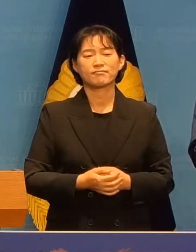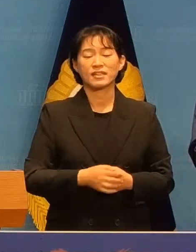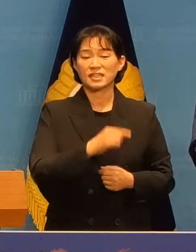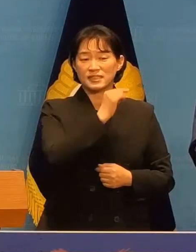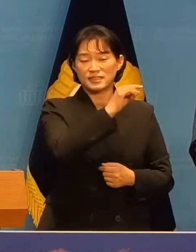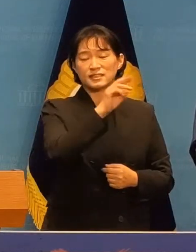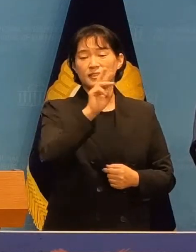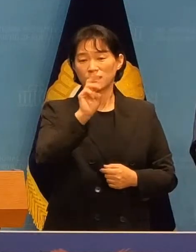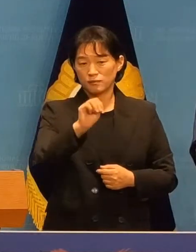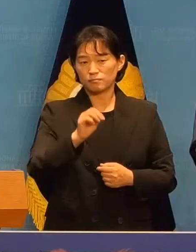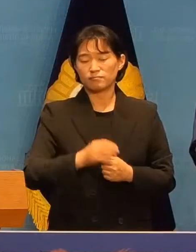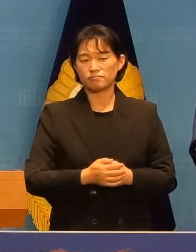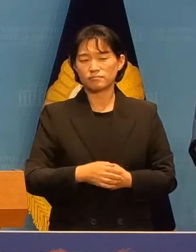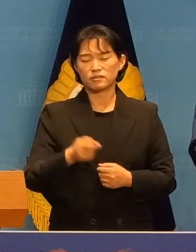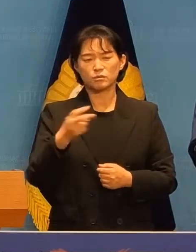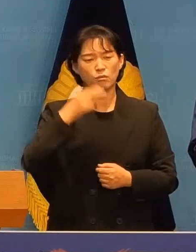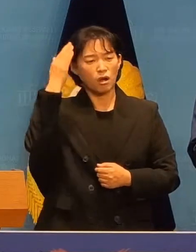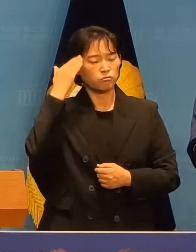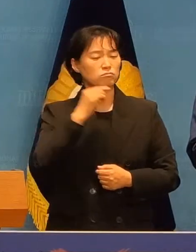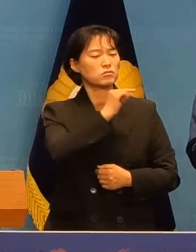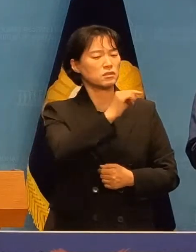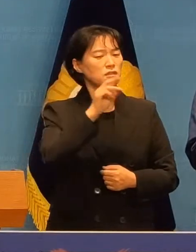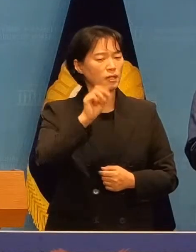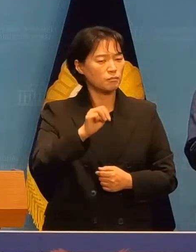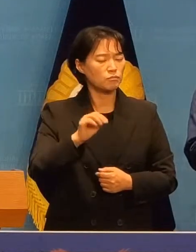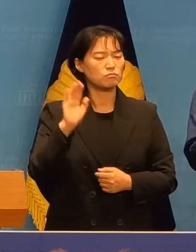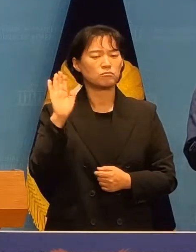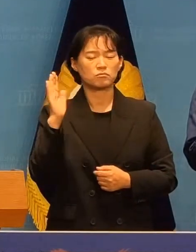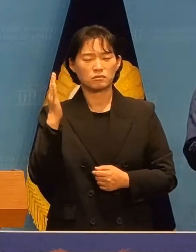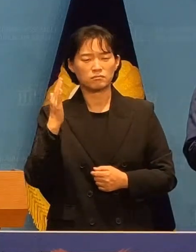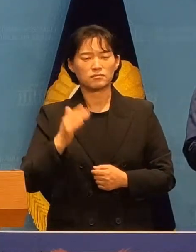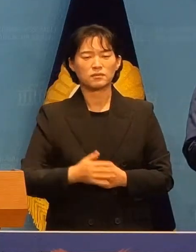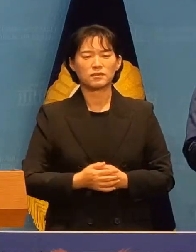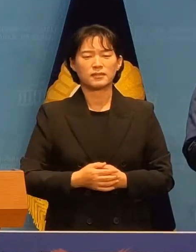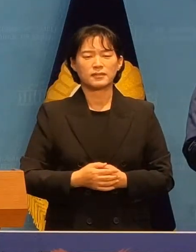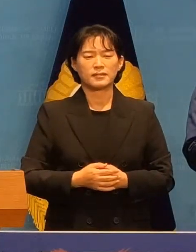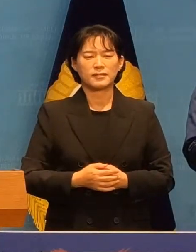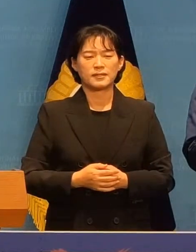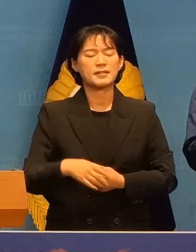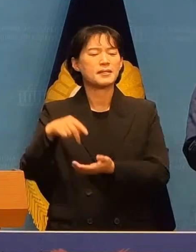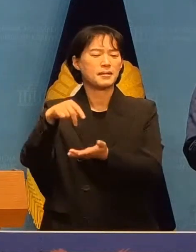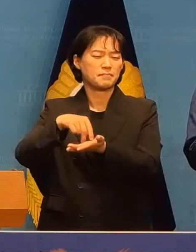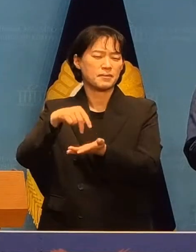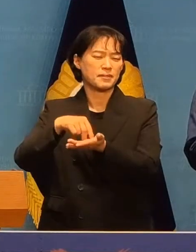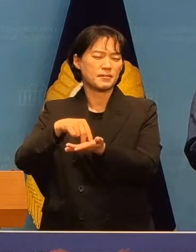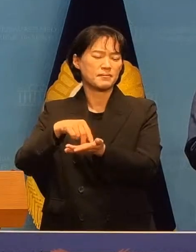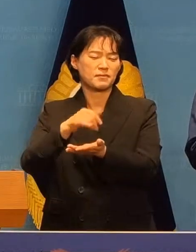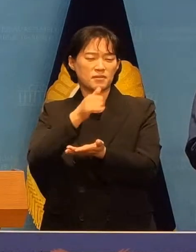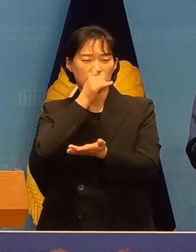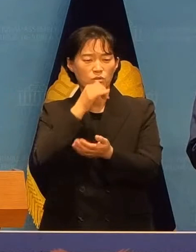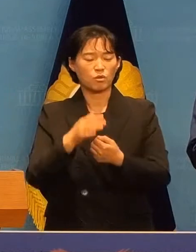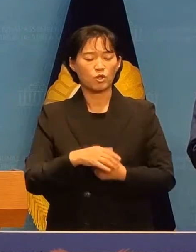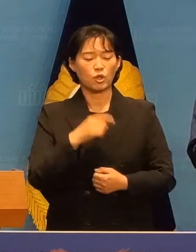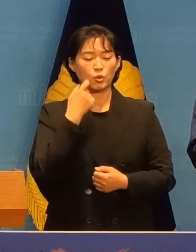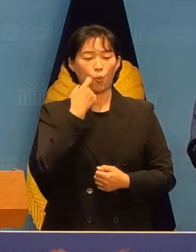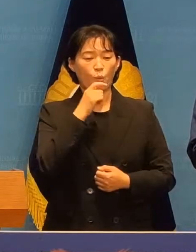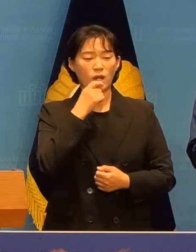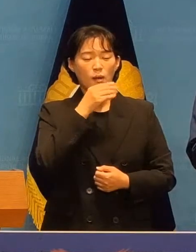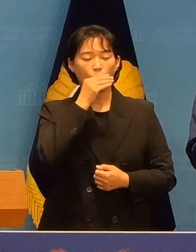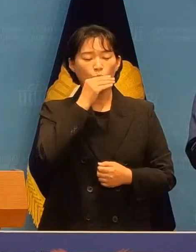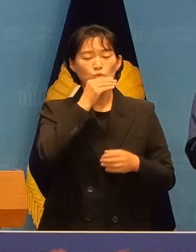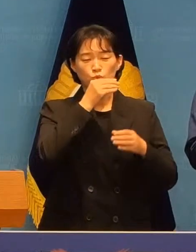GM은 그리고 한국 GM은 최근에 이런 입장을 갖고 있습니다. 노란 봉투법으로